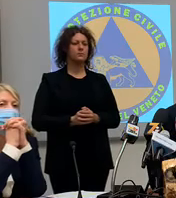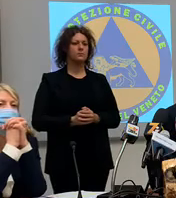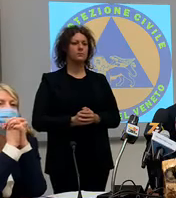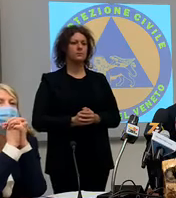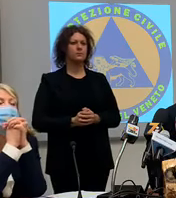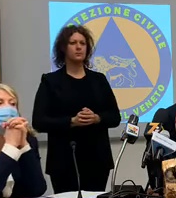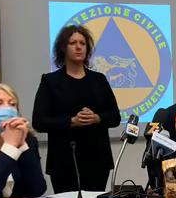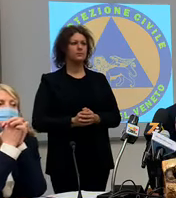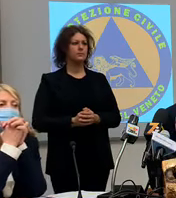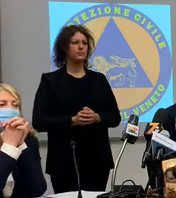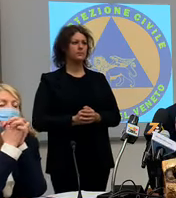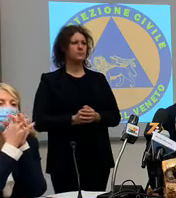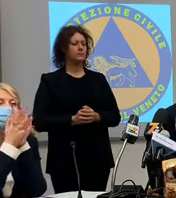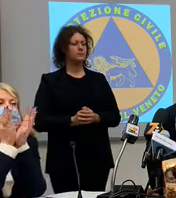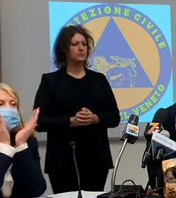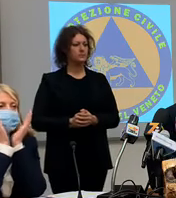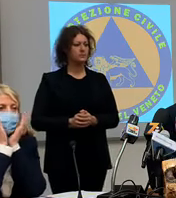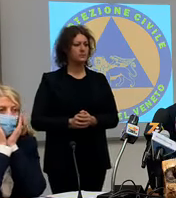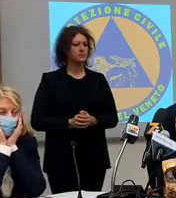finir